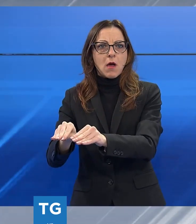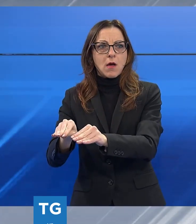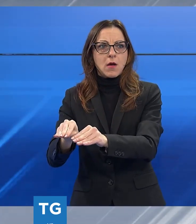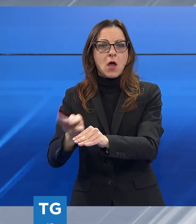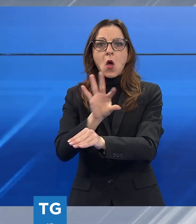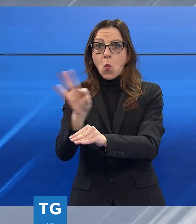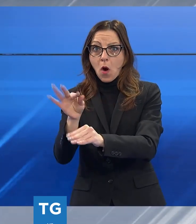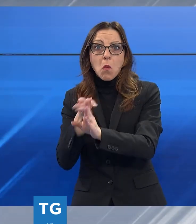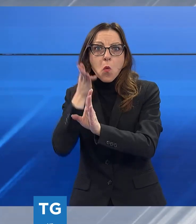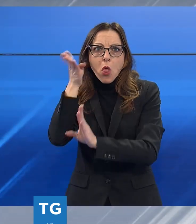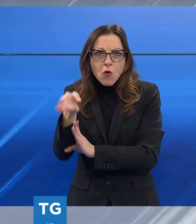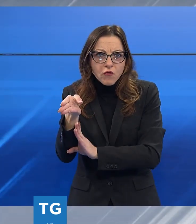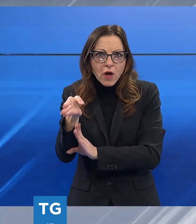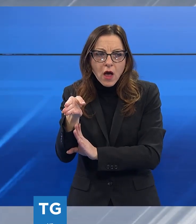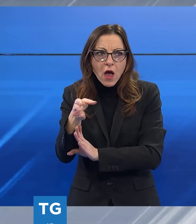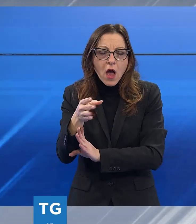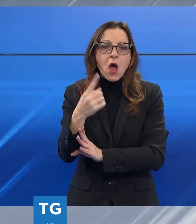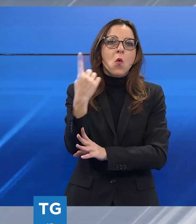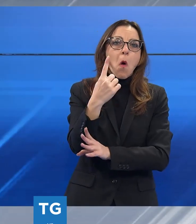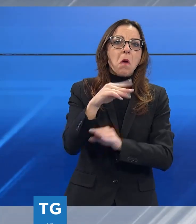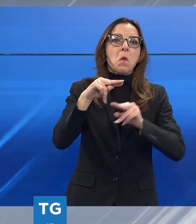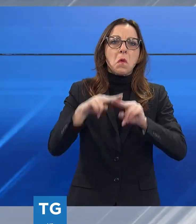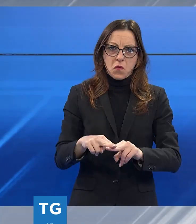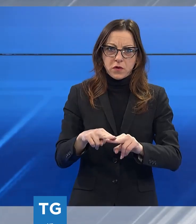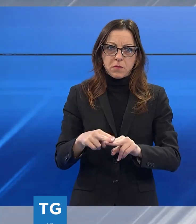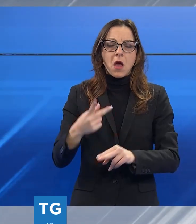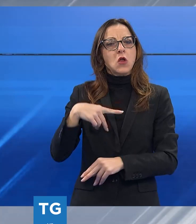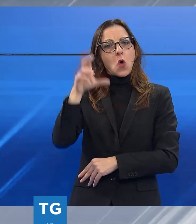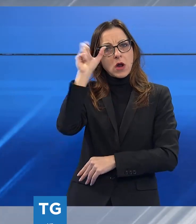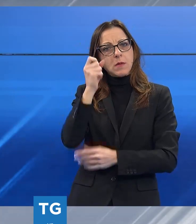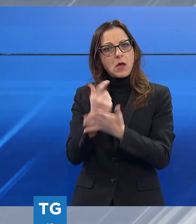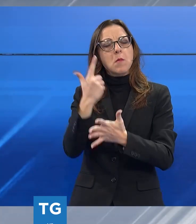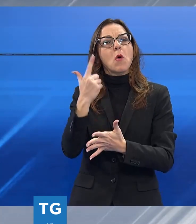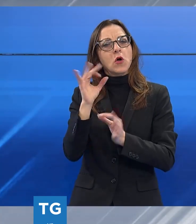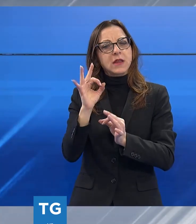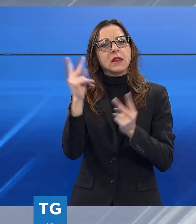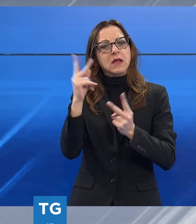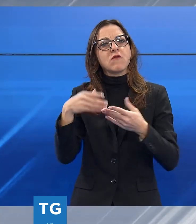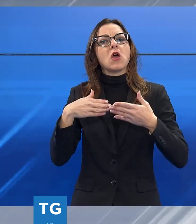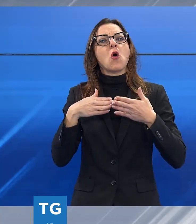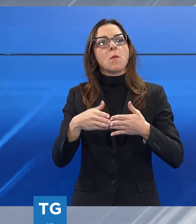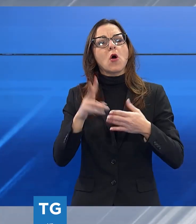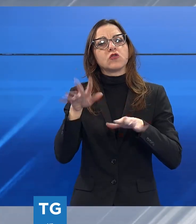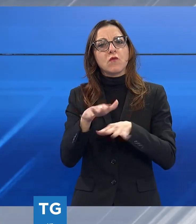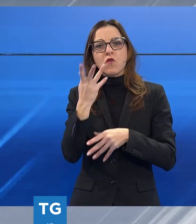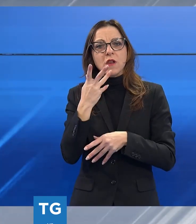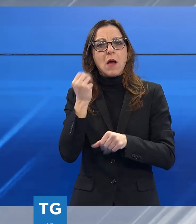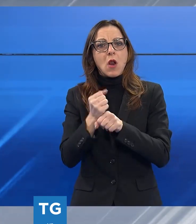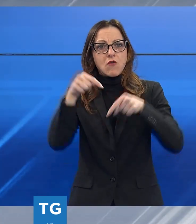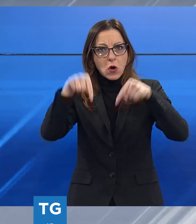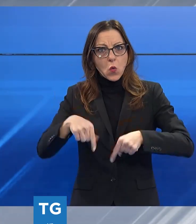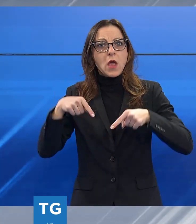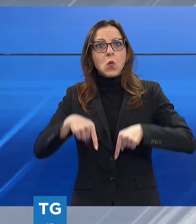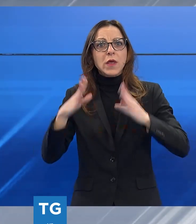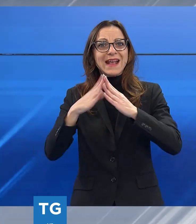andare, qualcuno resterà. Noi capiamo quanto è importante il porto di Viareggio, vogliamo è casa nostra, vogliamo lavorare qua, però